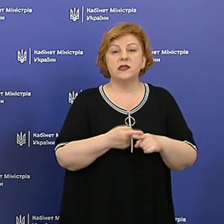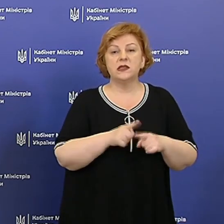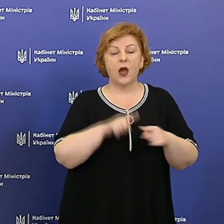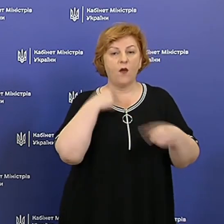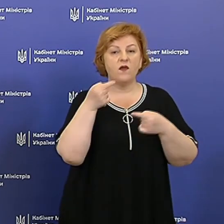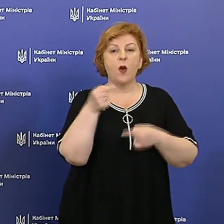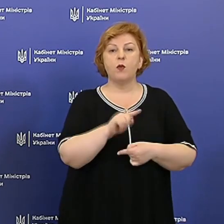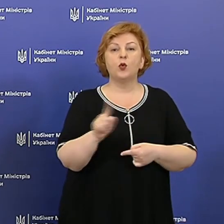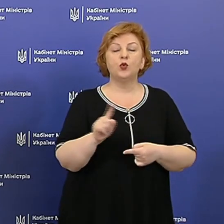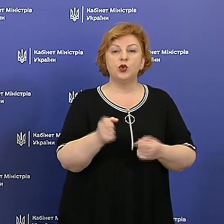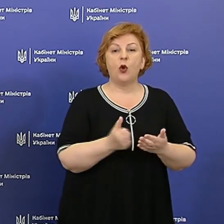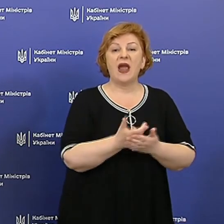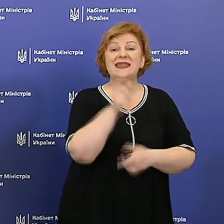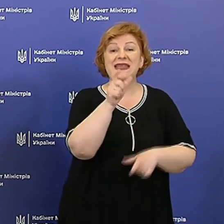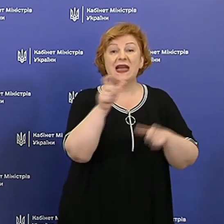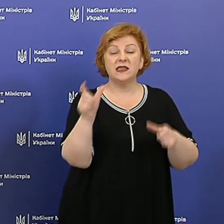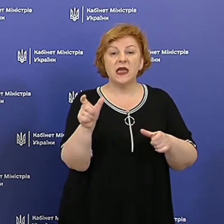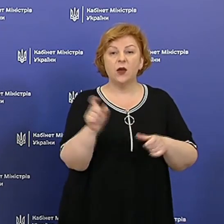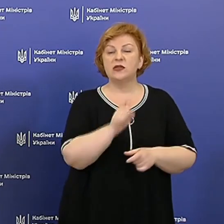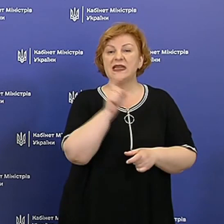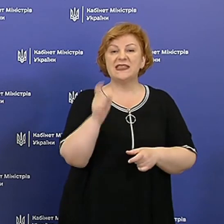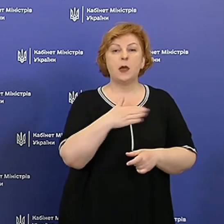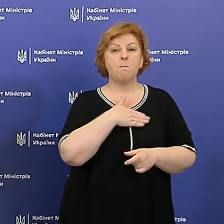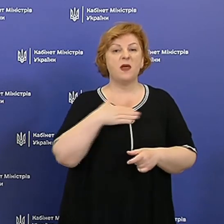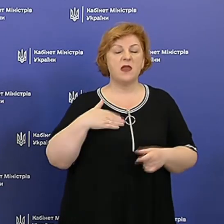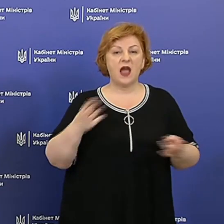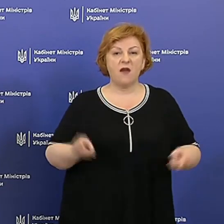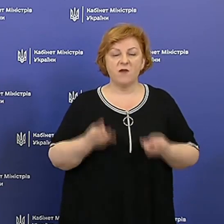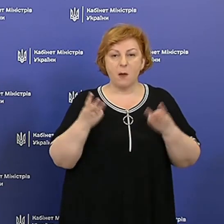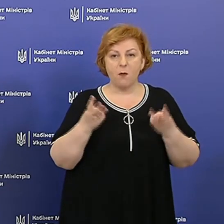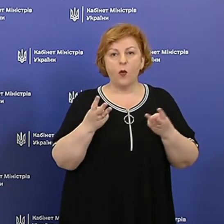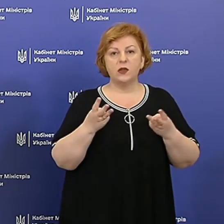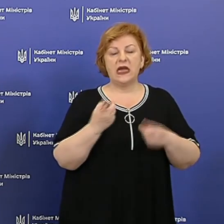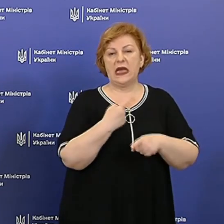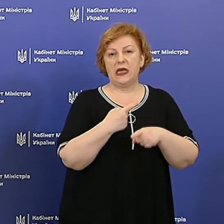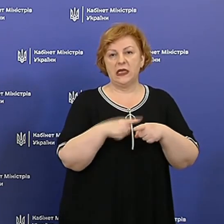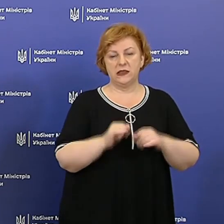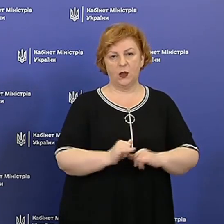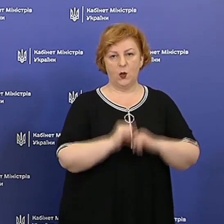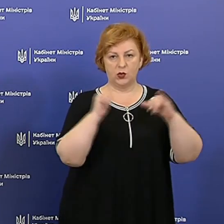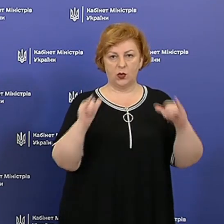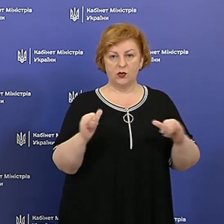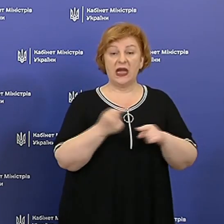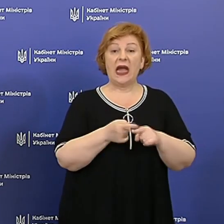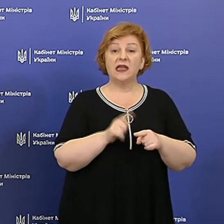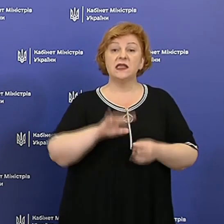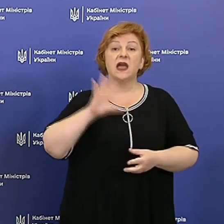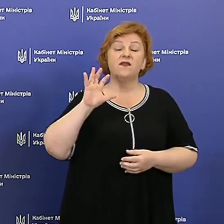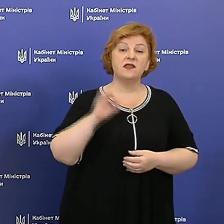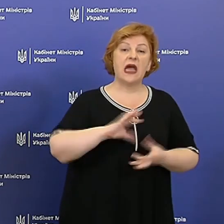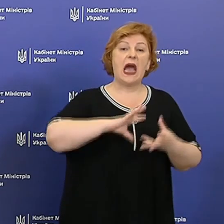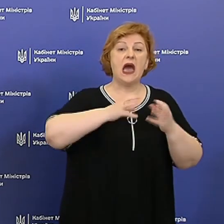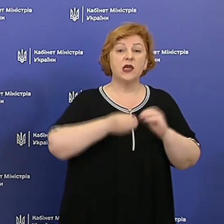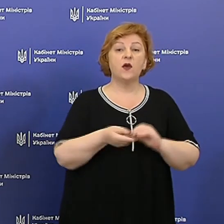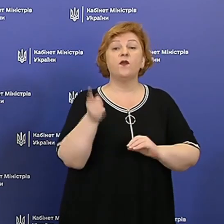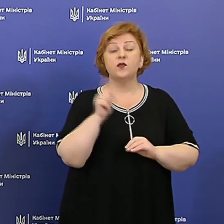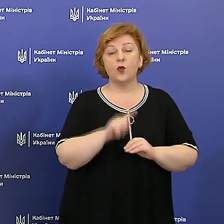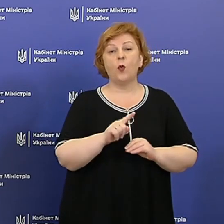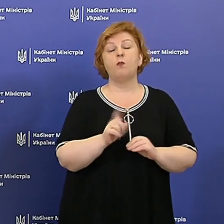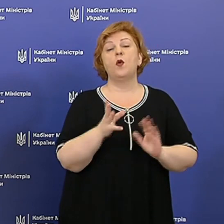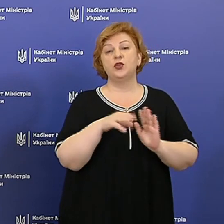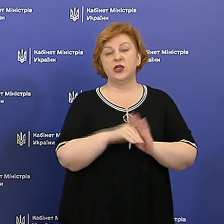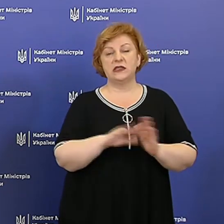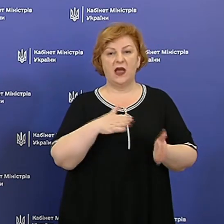говорить про те, що кількість людей з пневмонією різко зростає. І це все результат, в тому числі,